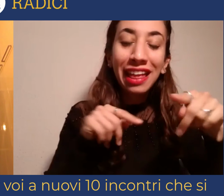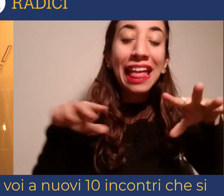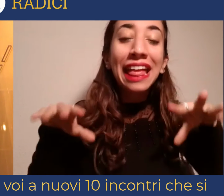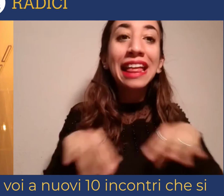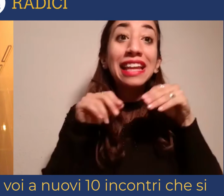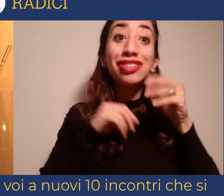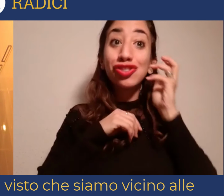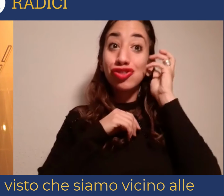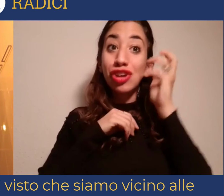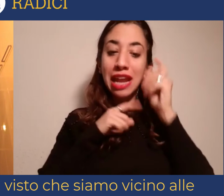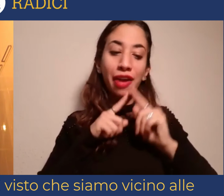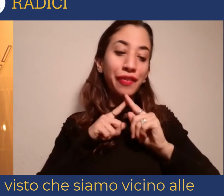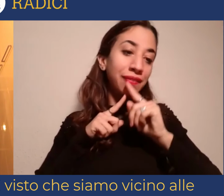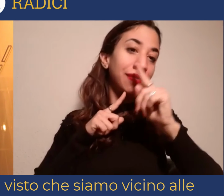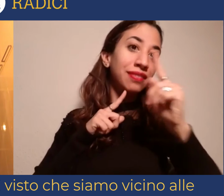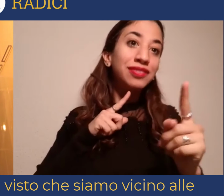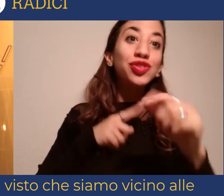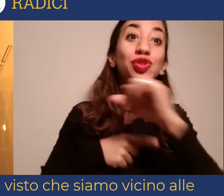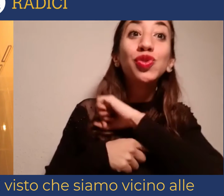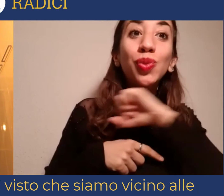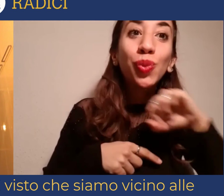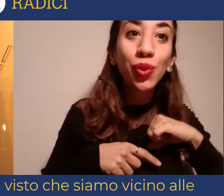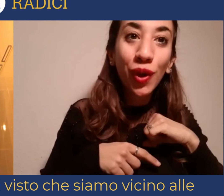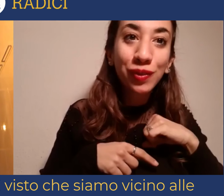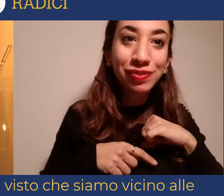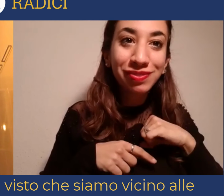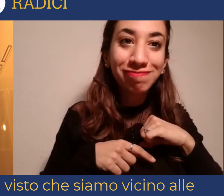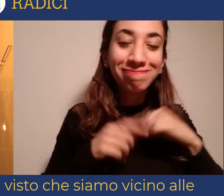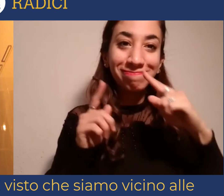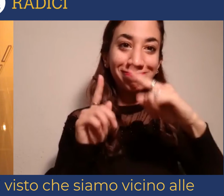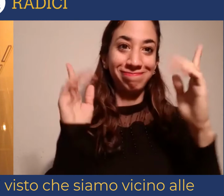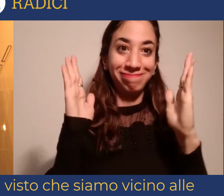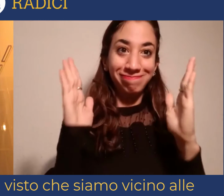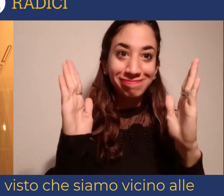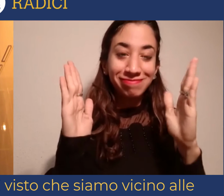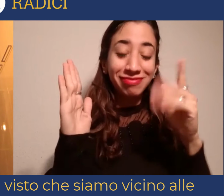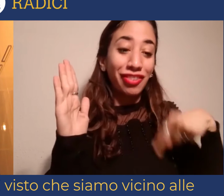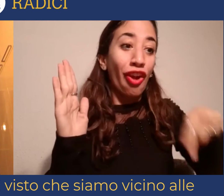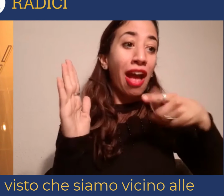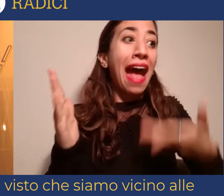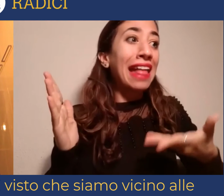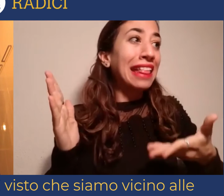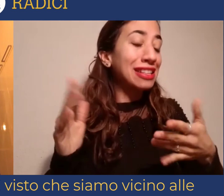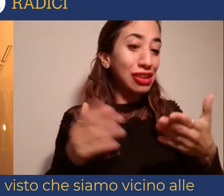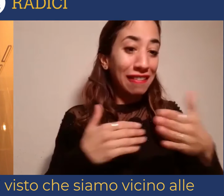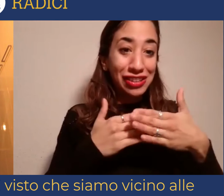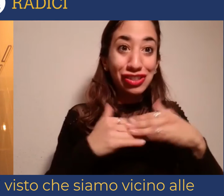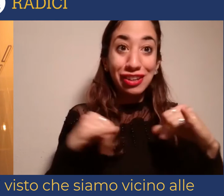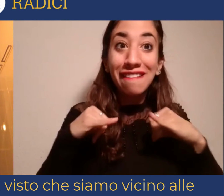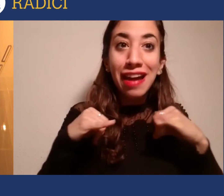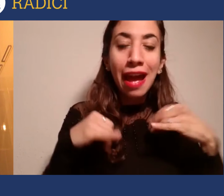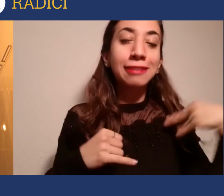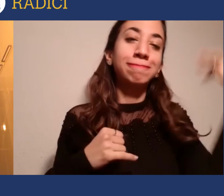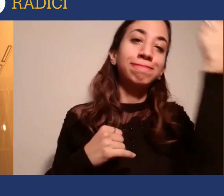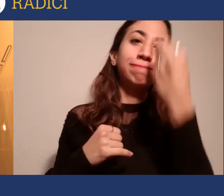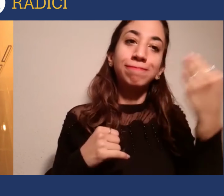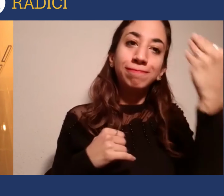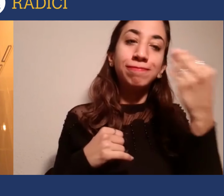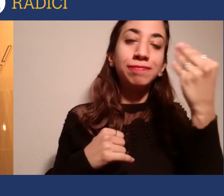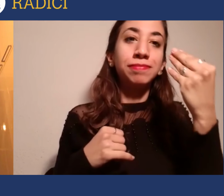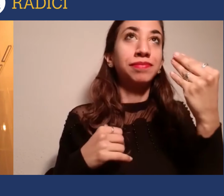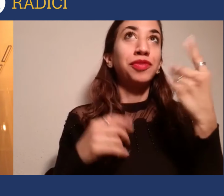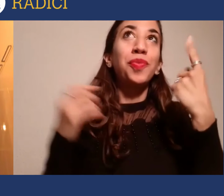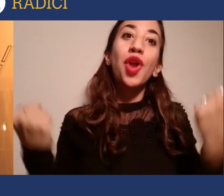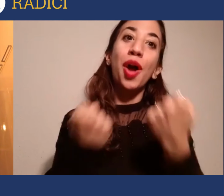svolgeranno da gennaio a giugno e visto che siamo vicino alle vacanze abbiamo pensato